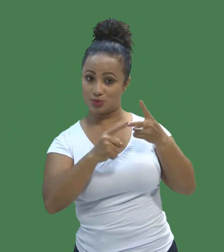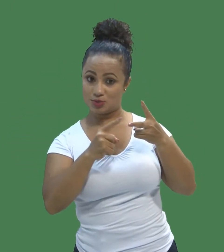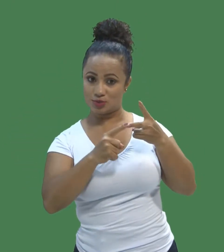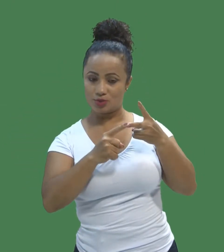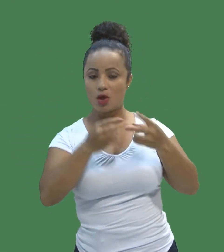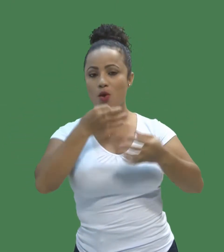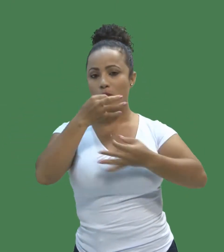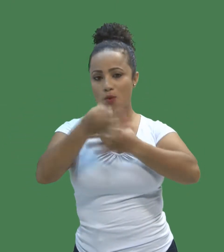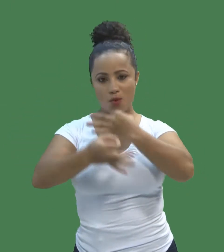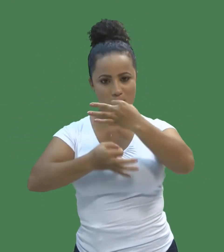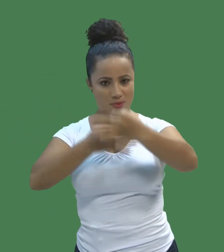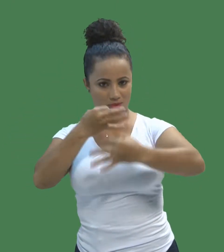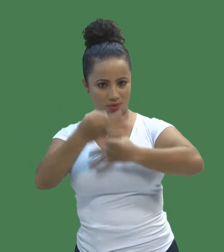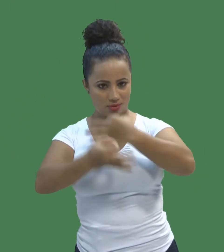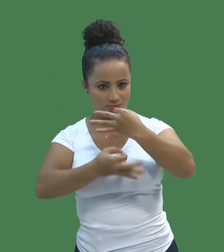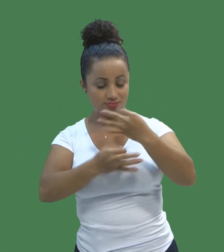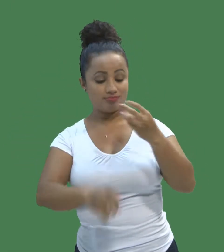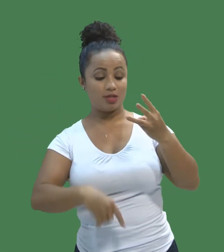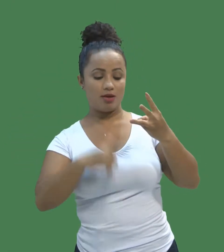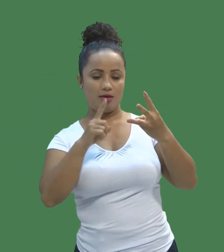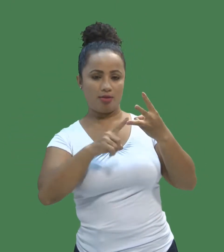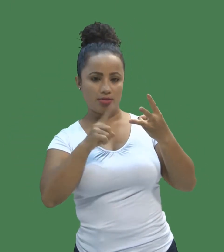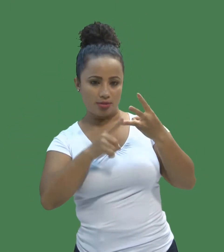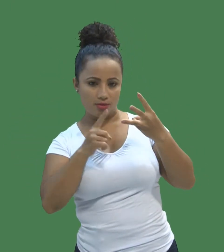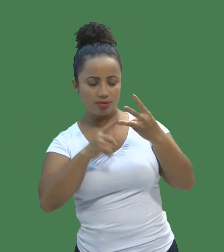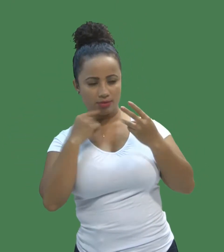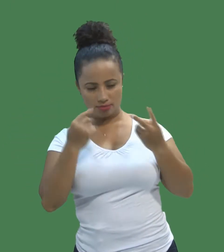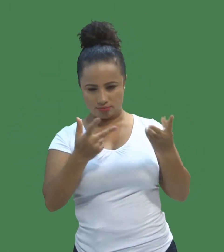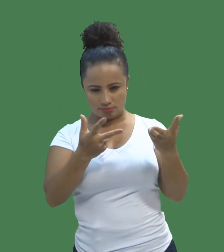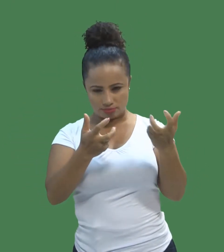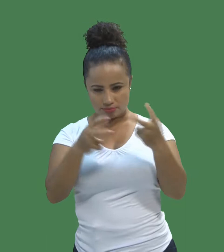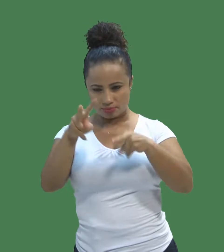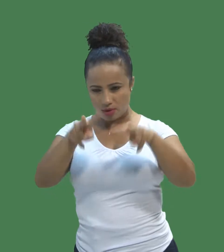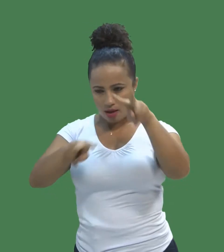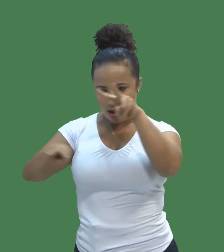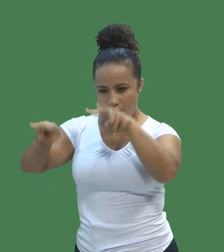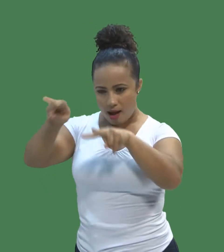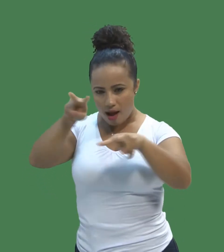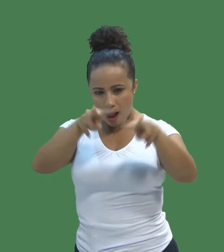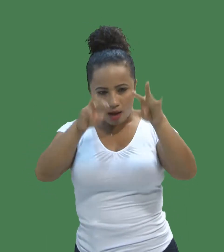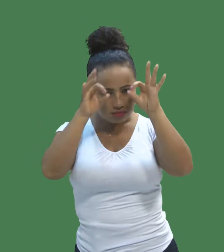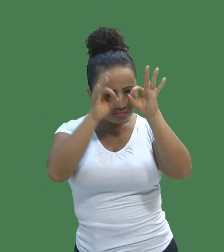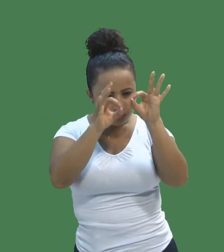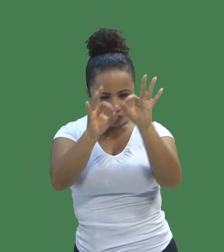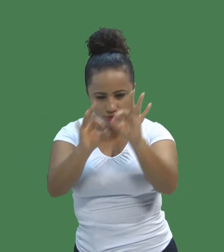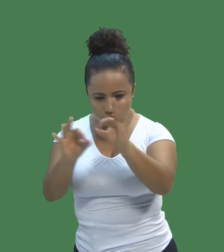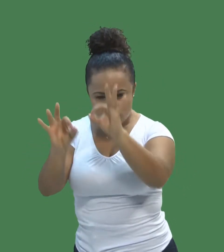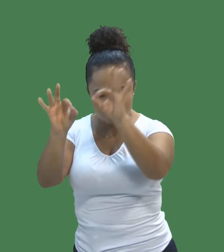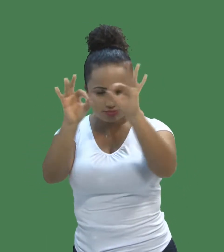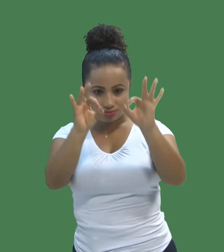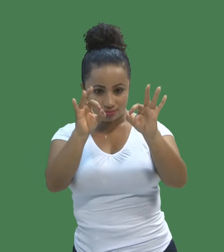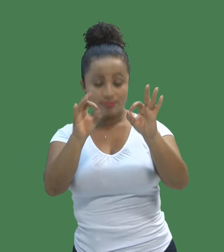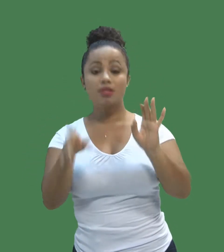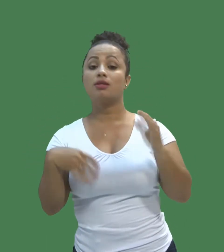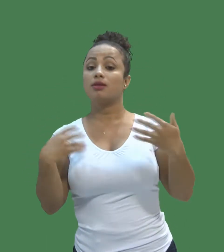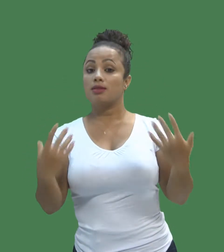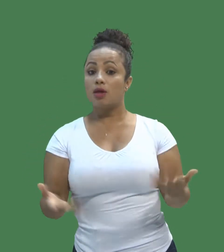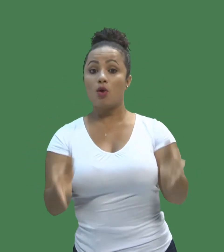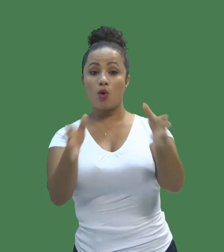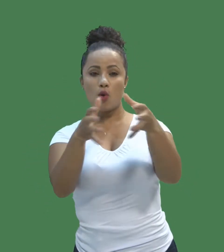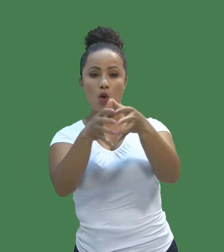observação. O estado positivo é a idade industrial, regida pelos interesses